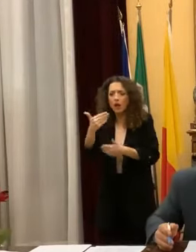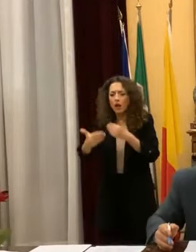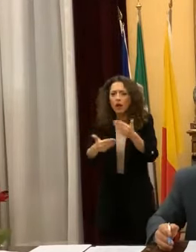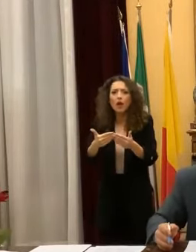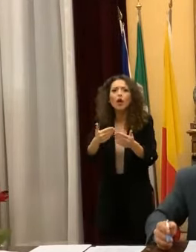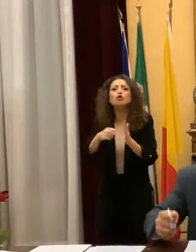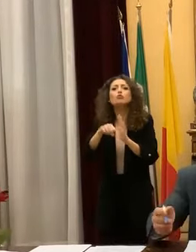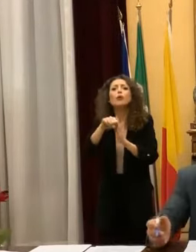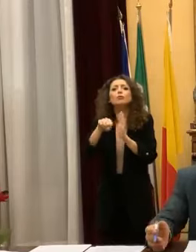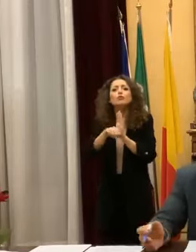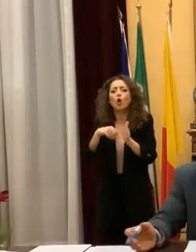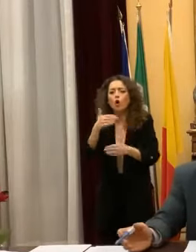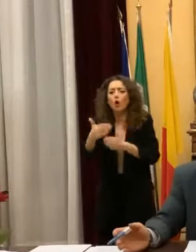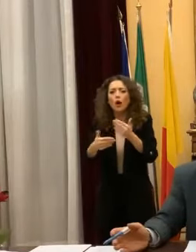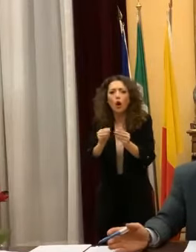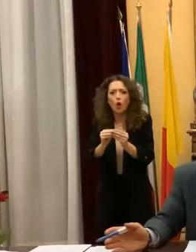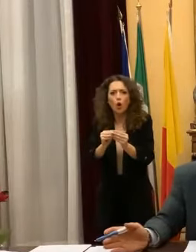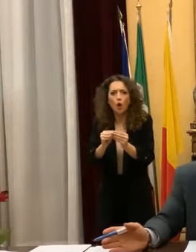situazione